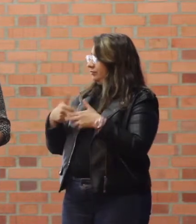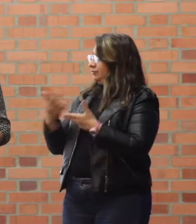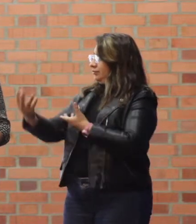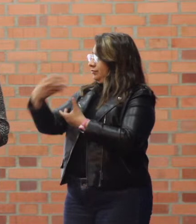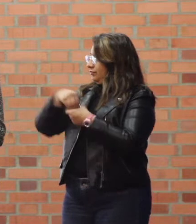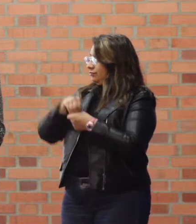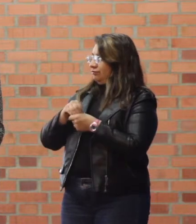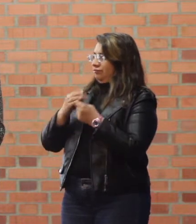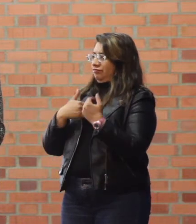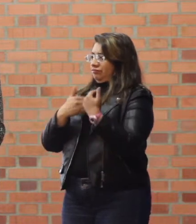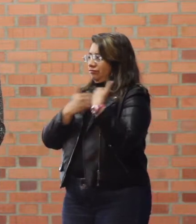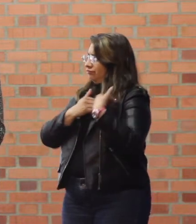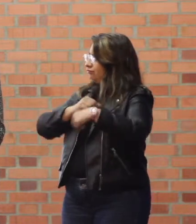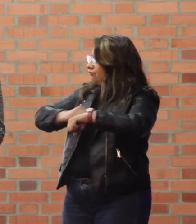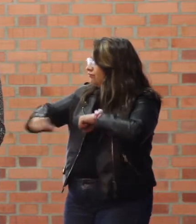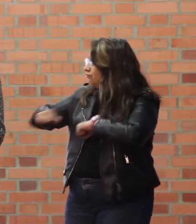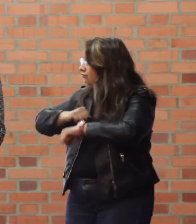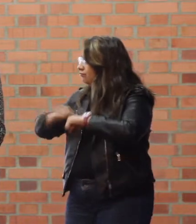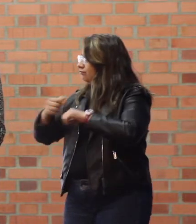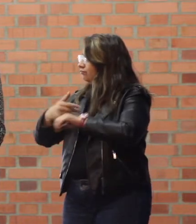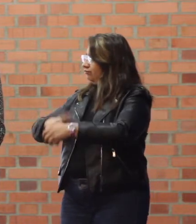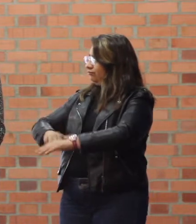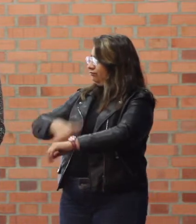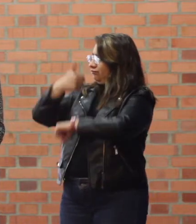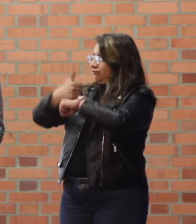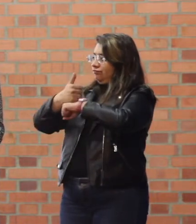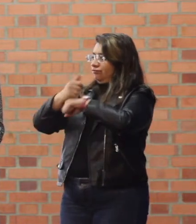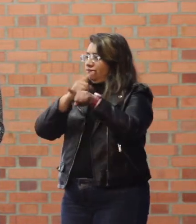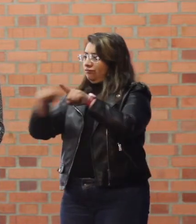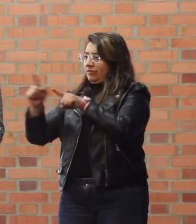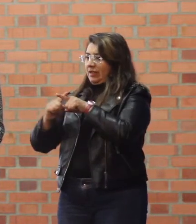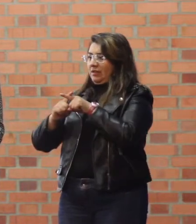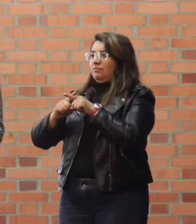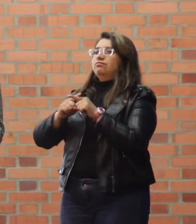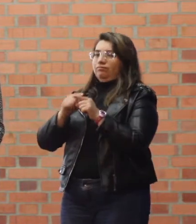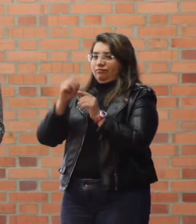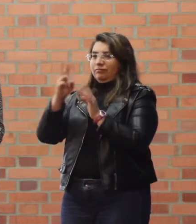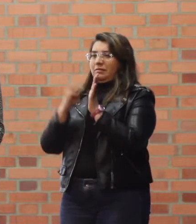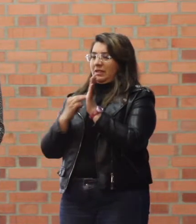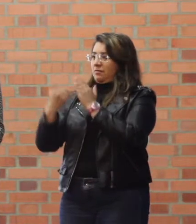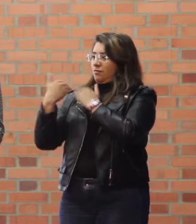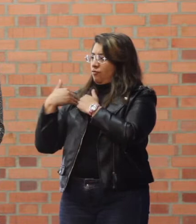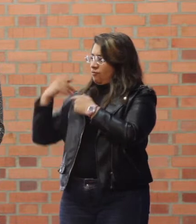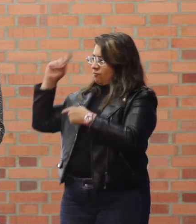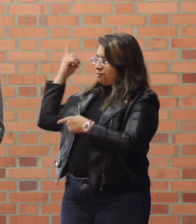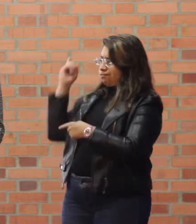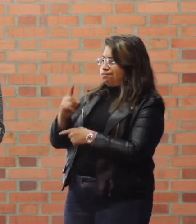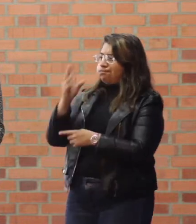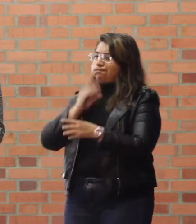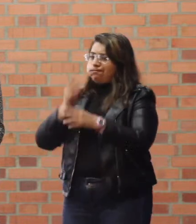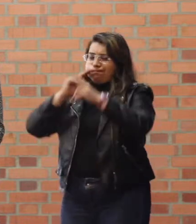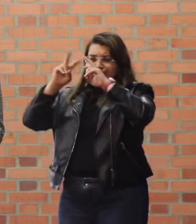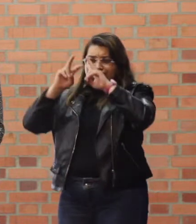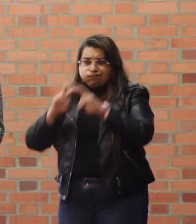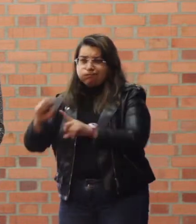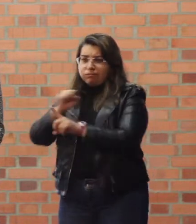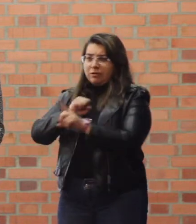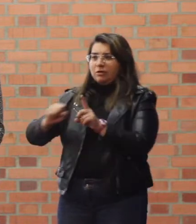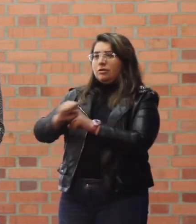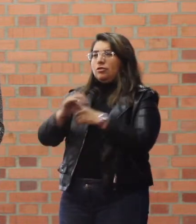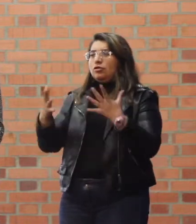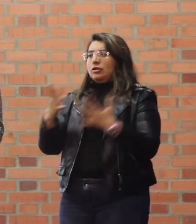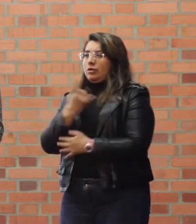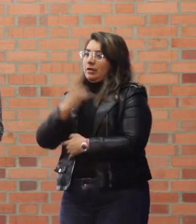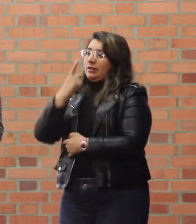cofundadora y también directora en tres ocasiones su trayectoria como investigadora y docente en la Universidad